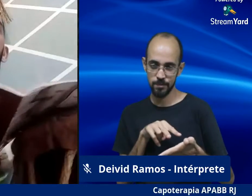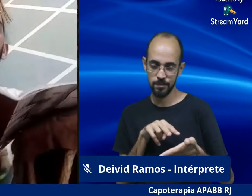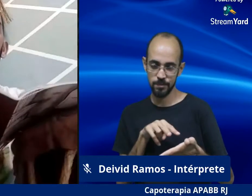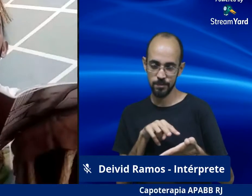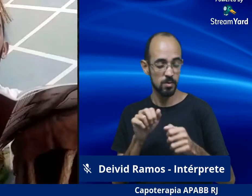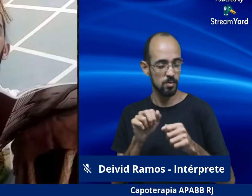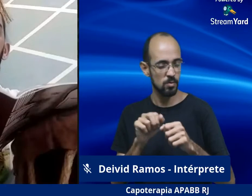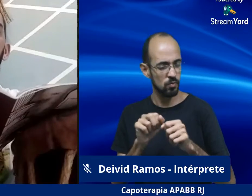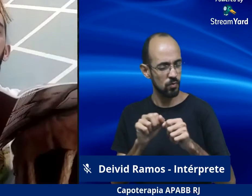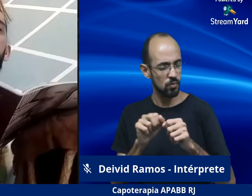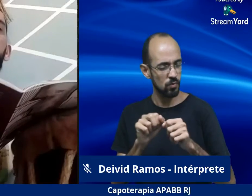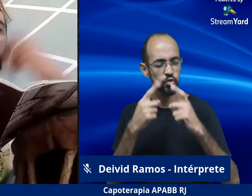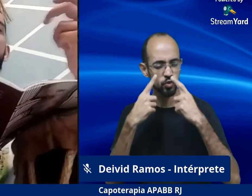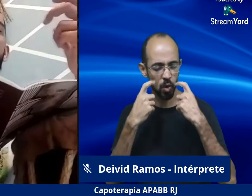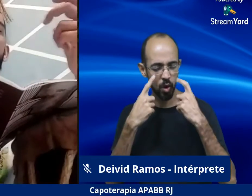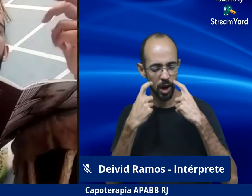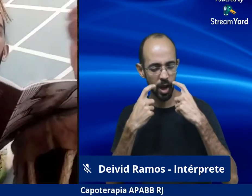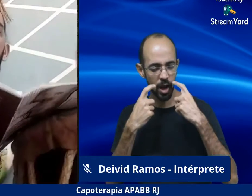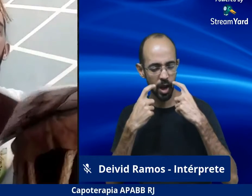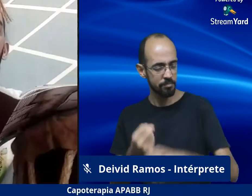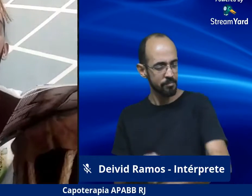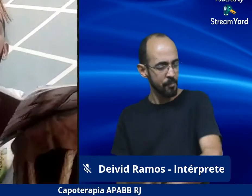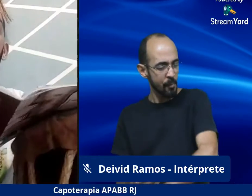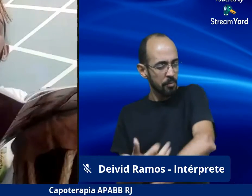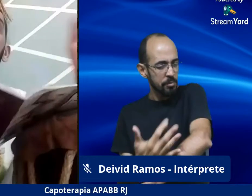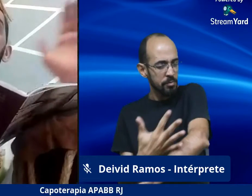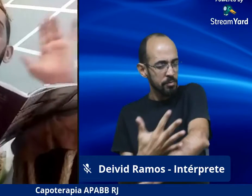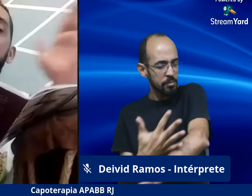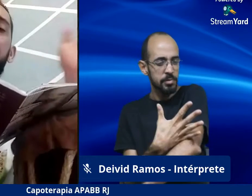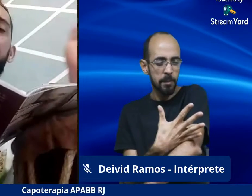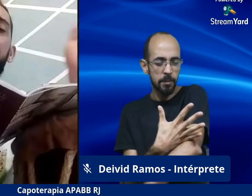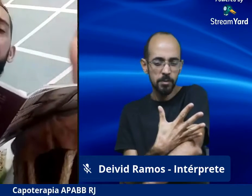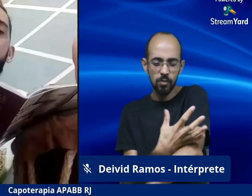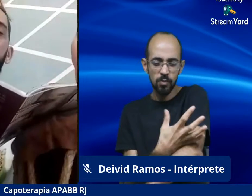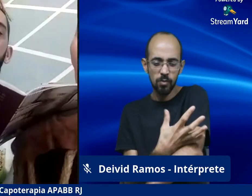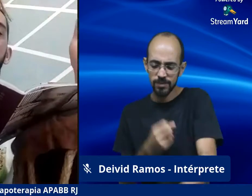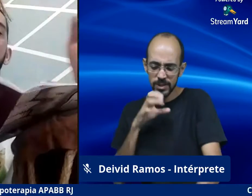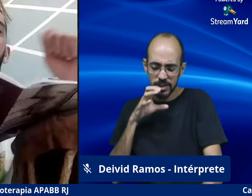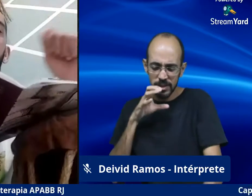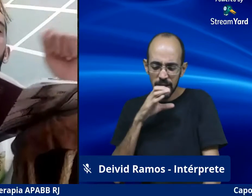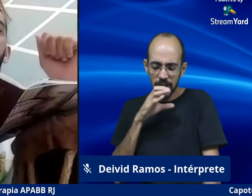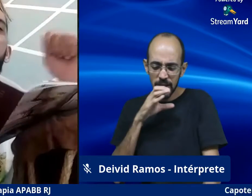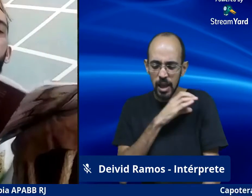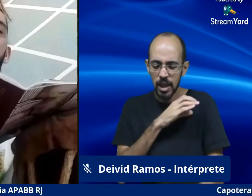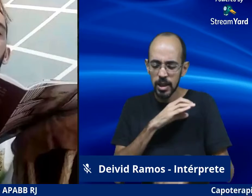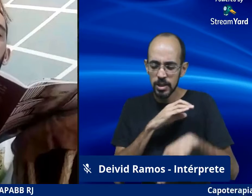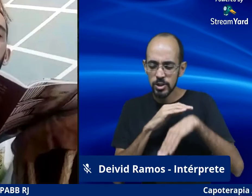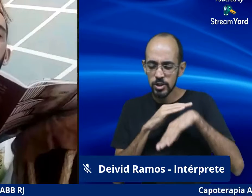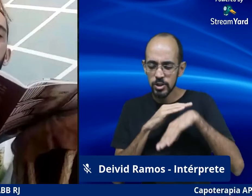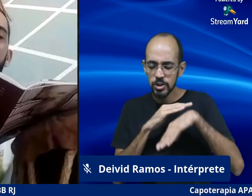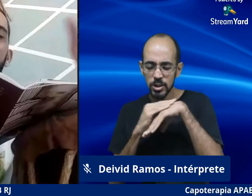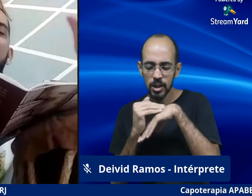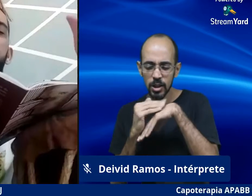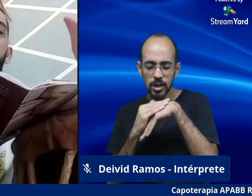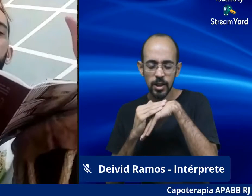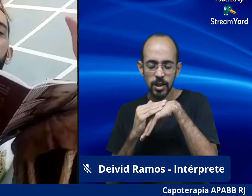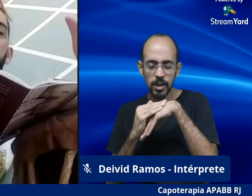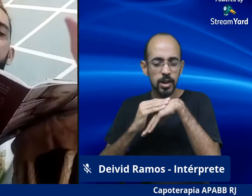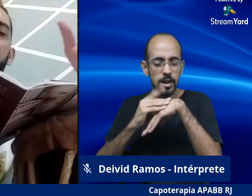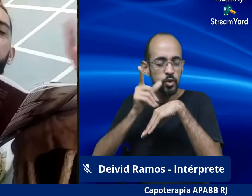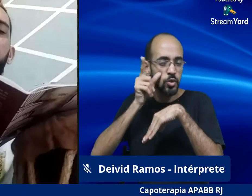mexe com a gente, estremece, esquenta e também acalenta. Alivia a dor,